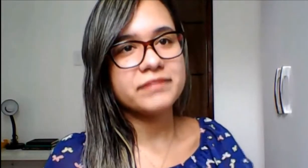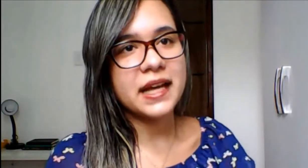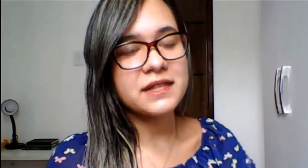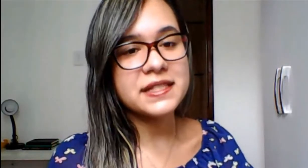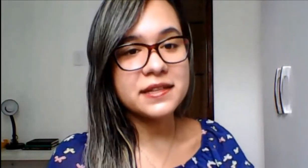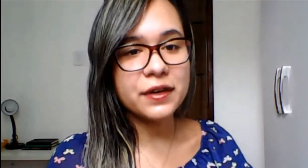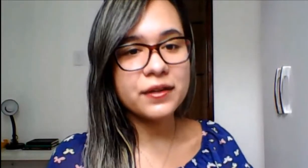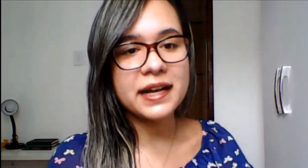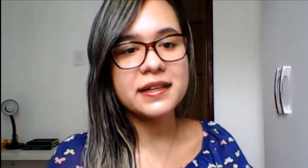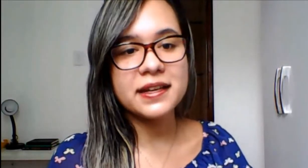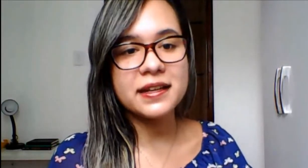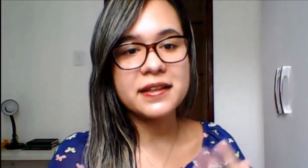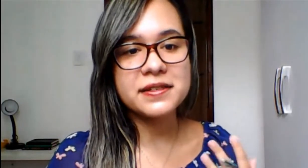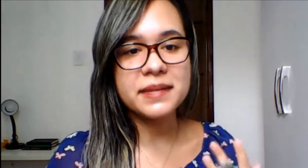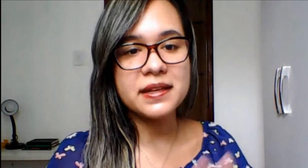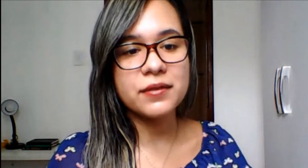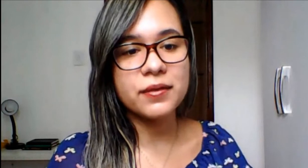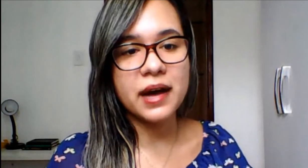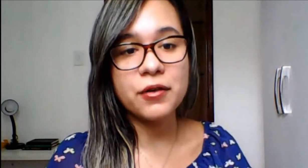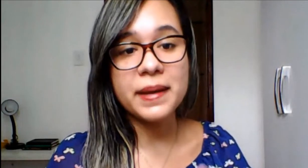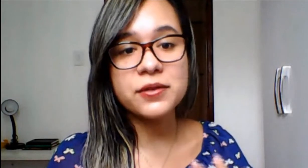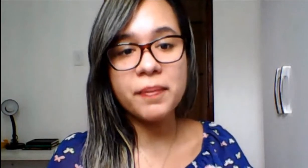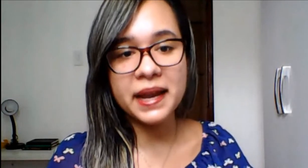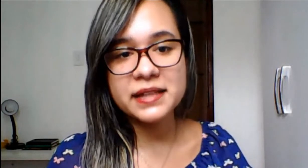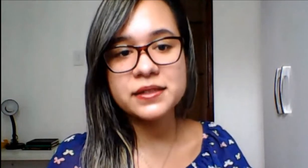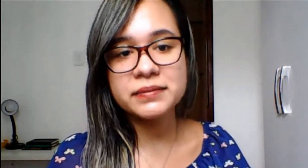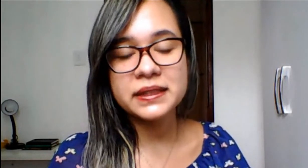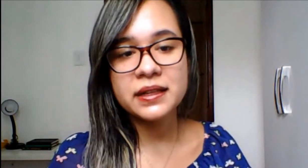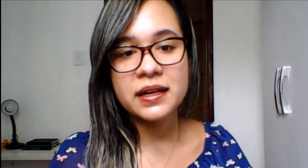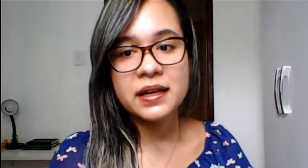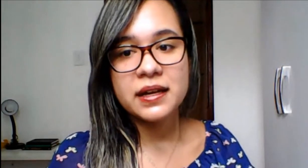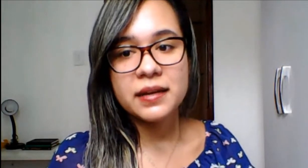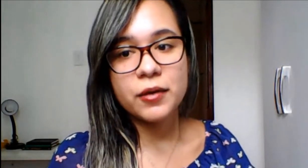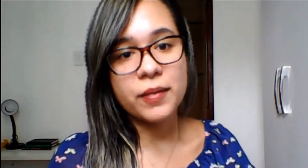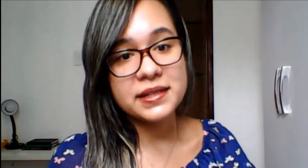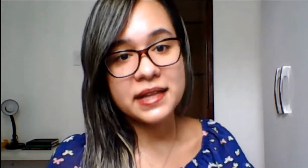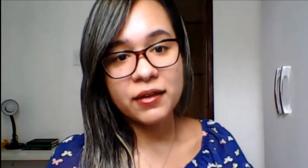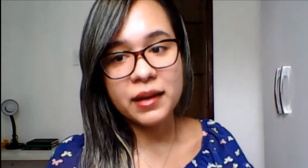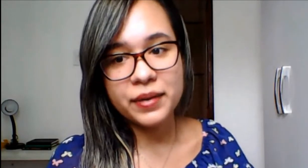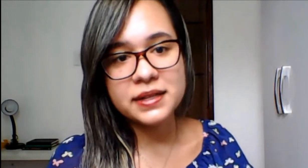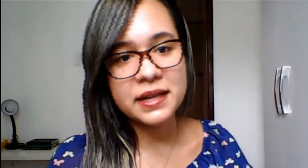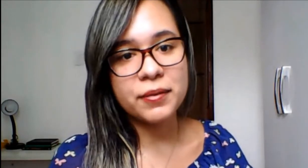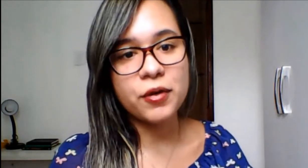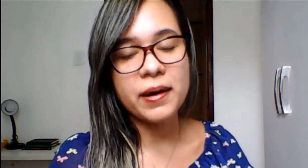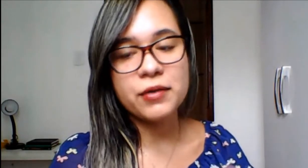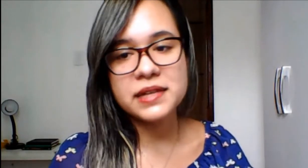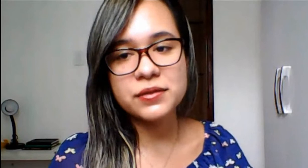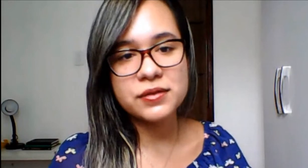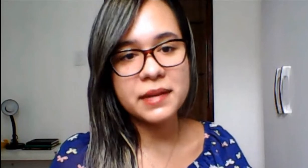às vezes, a dificuldade de transmitir algo mais complexo, como a célula, por exemplo, como alguns assuntos da